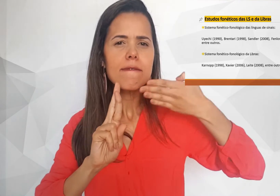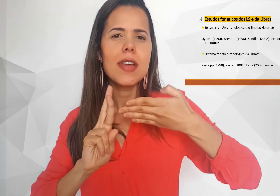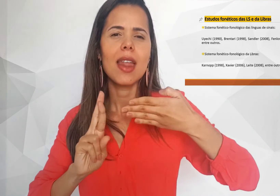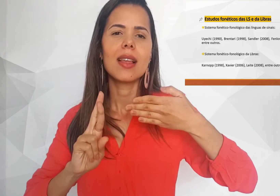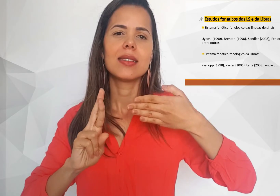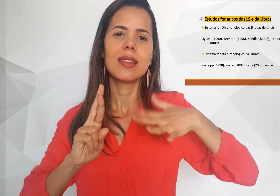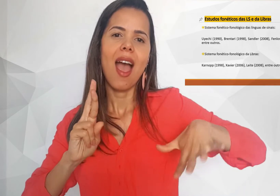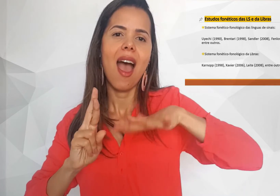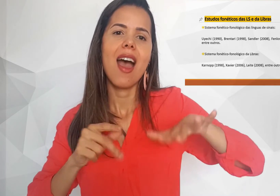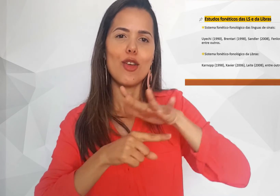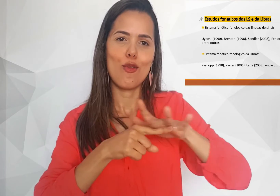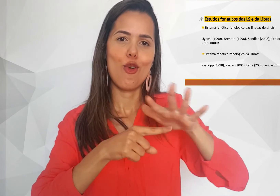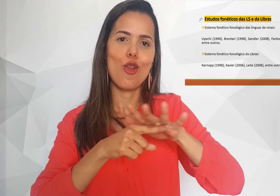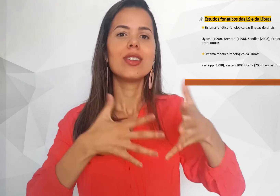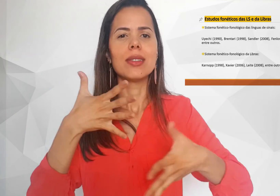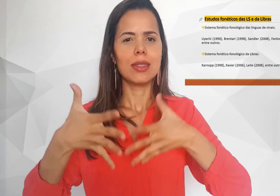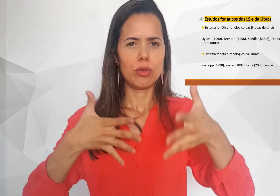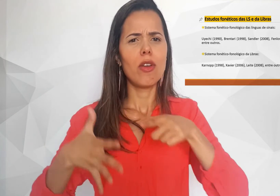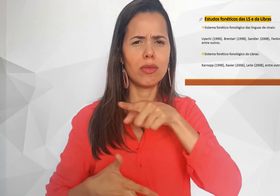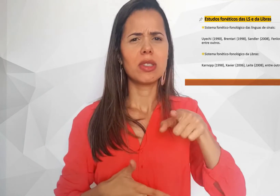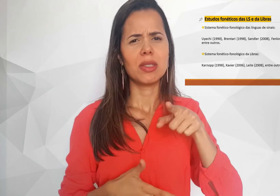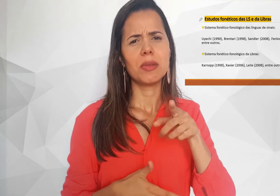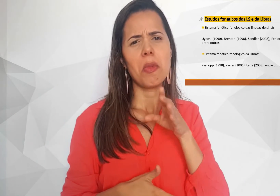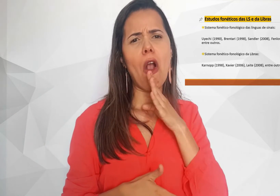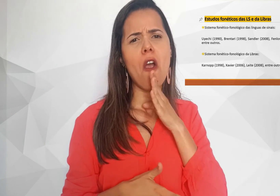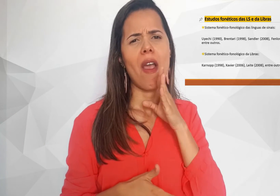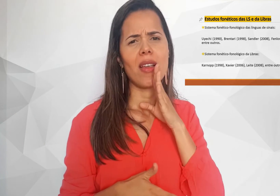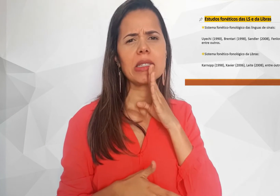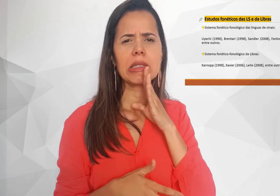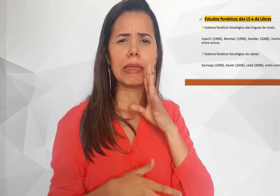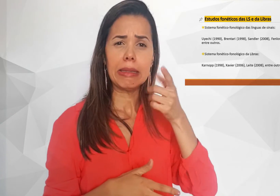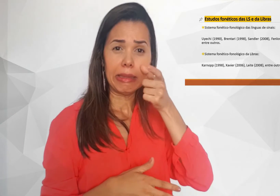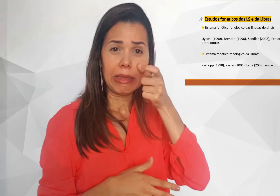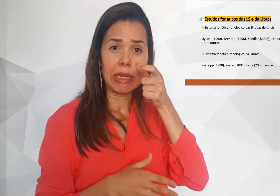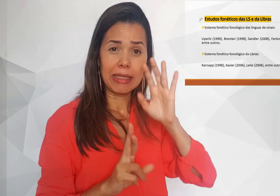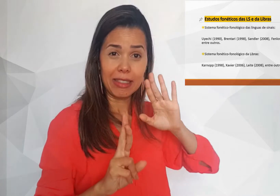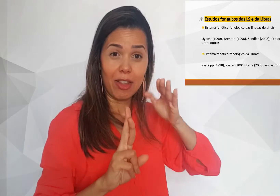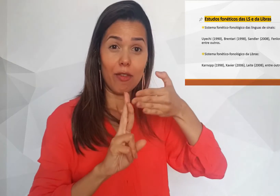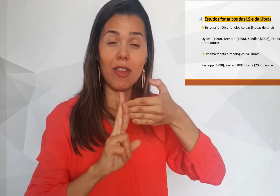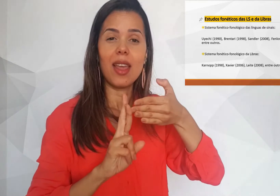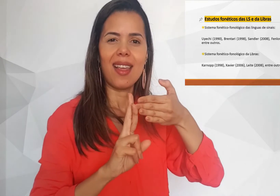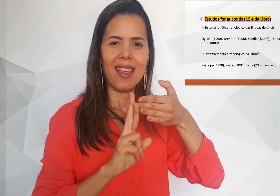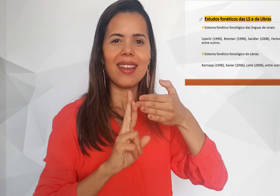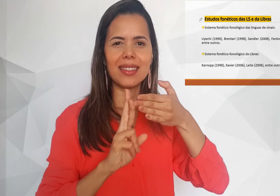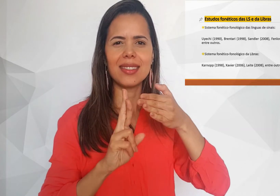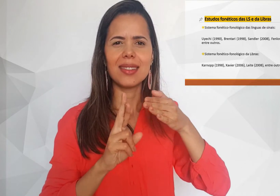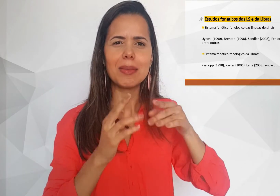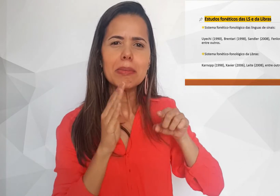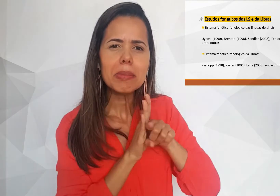tratam especificamente de descrever esse sistema fonético-fonológico das línguas de sinais, tá? Então, são os trabalhos de